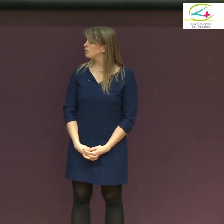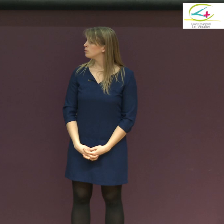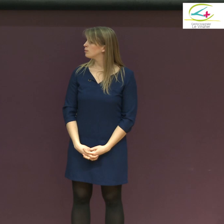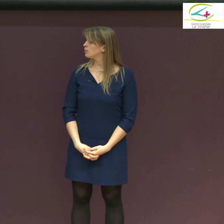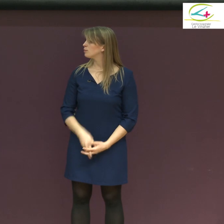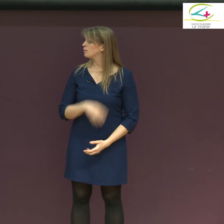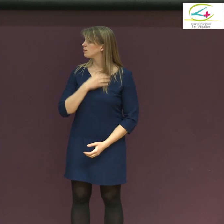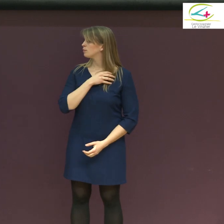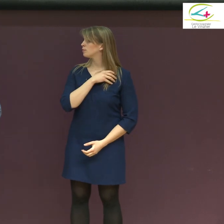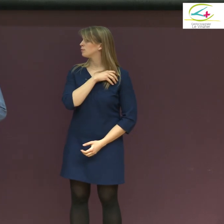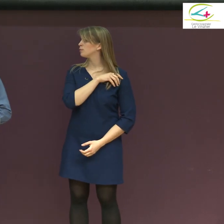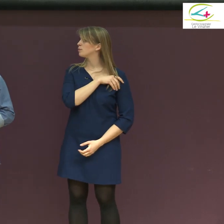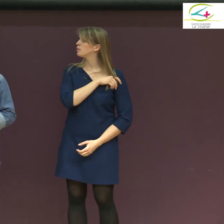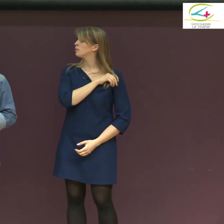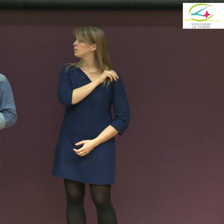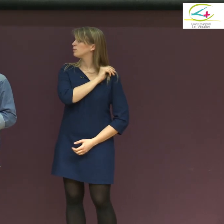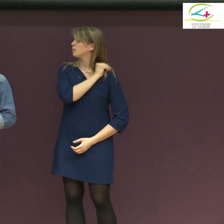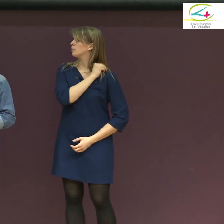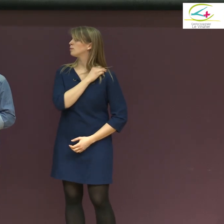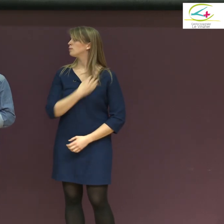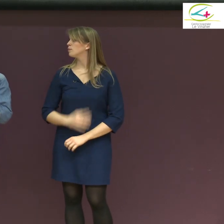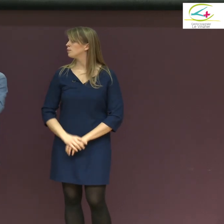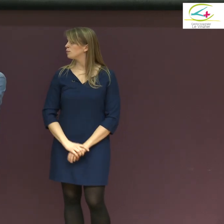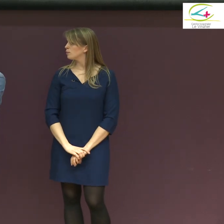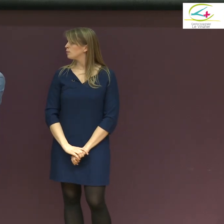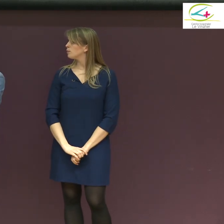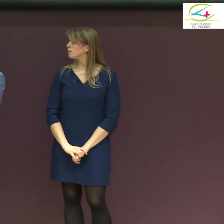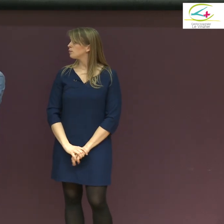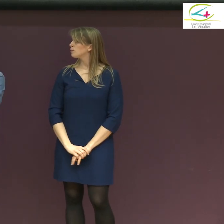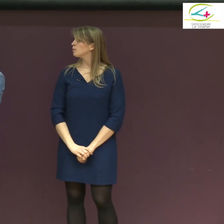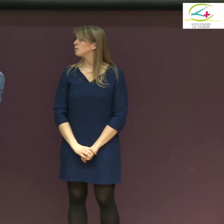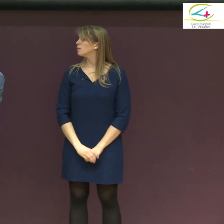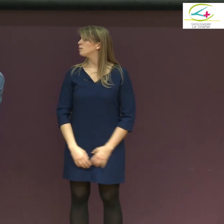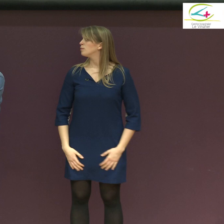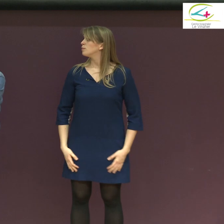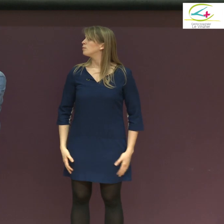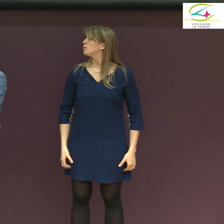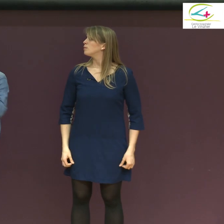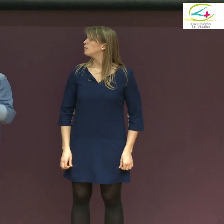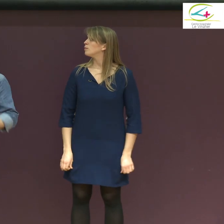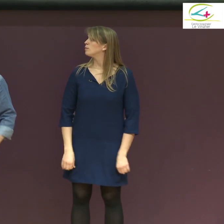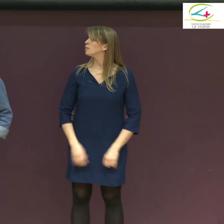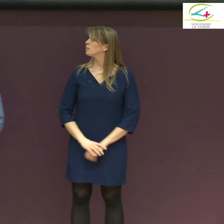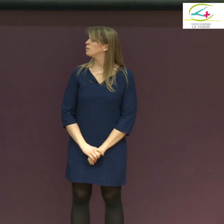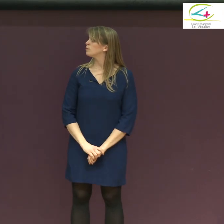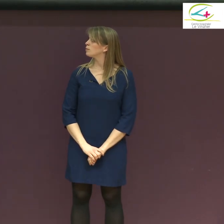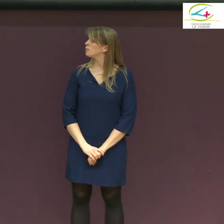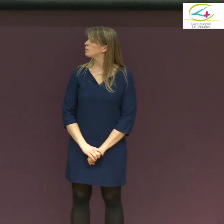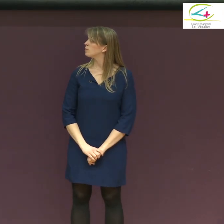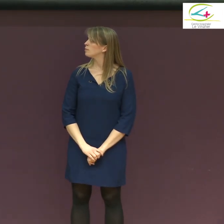is not the enemy, gentlemen. If we're going to fight a disease, let's fight one of the most terrible diseases of all, indifference. Salut les